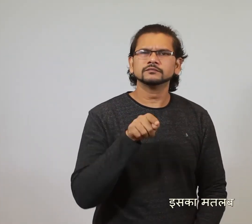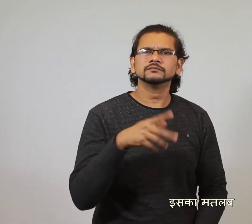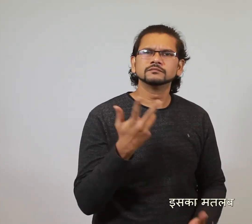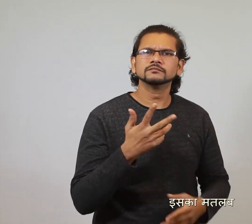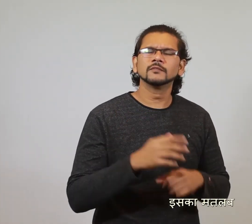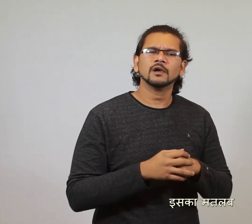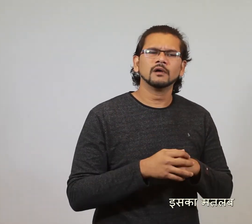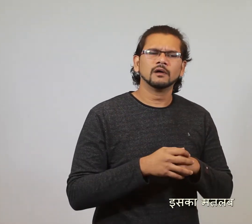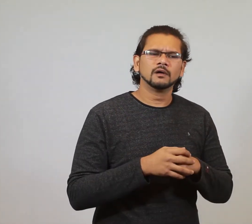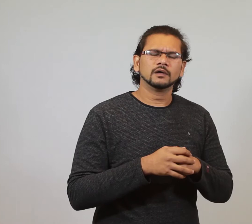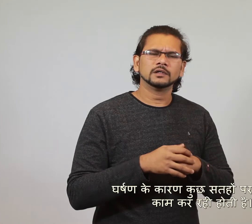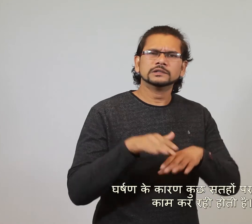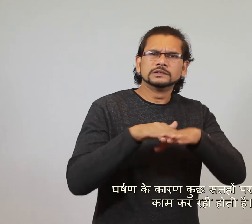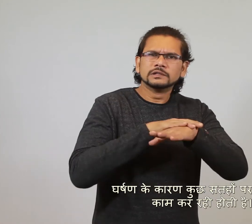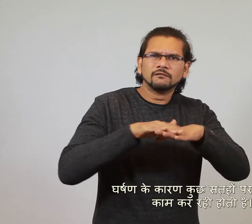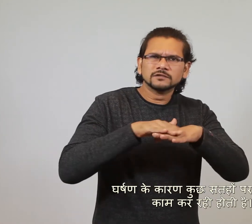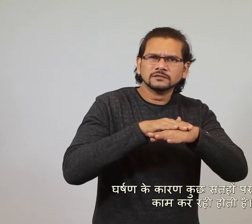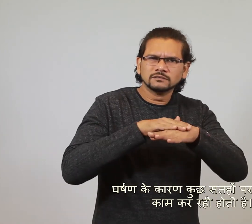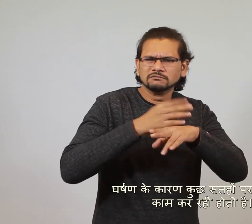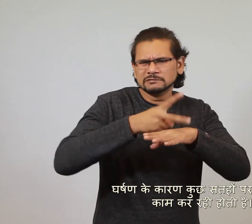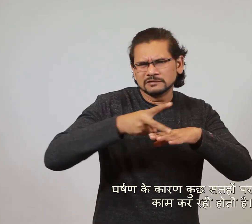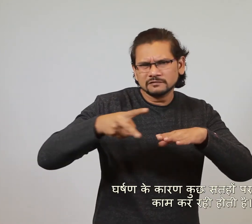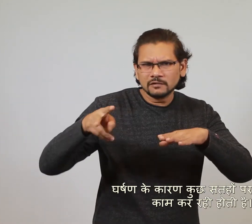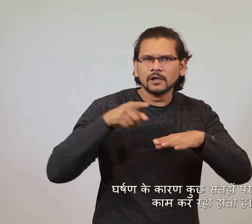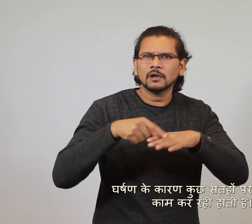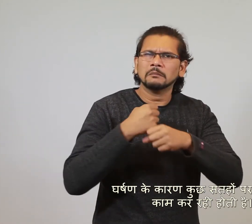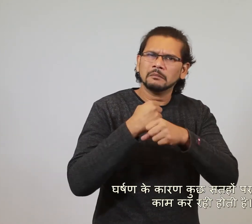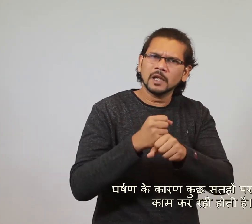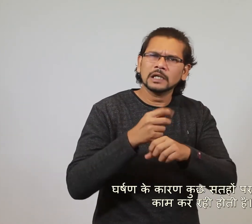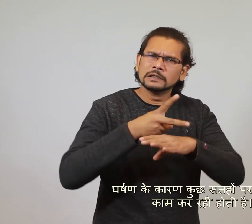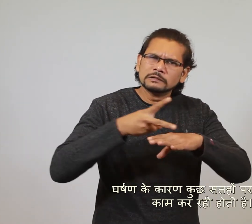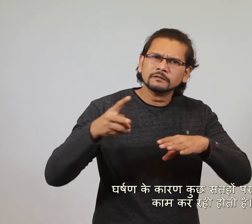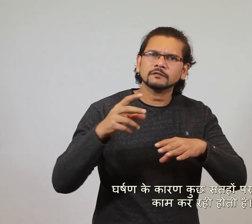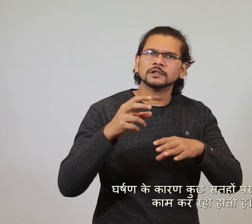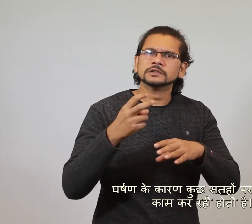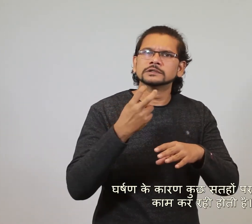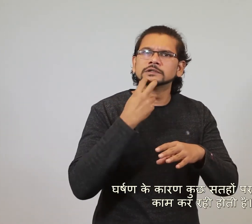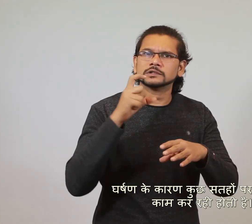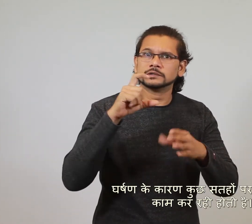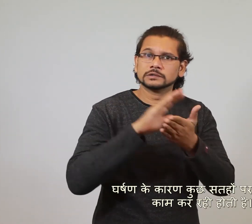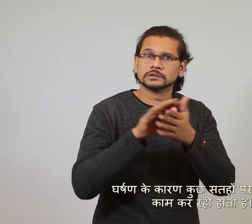इसका मतलब गर्शन के कारण कुछ सतहों पर विद्युद काम कर रही होती है